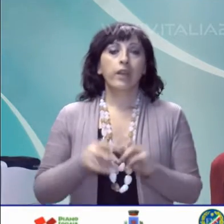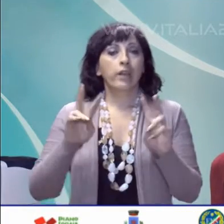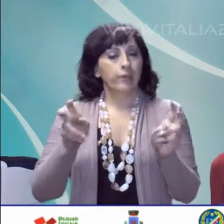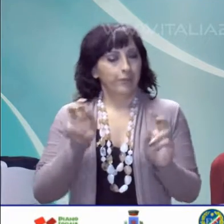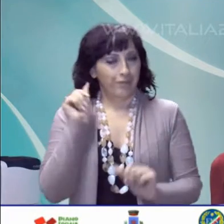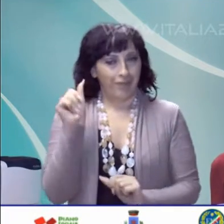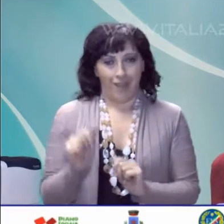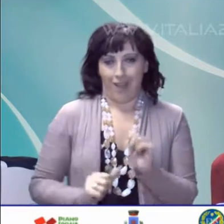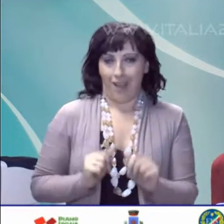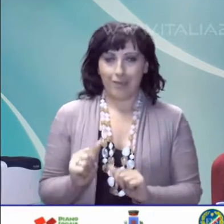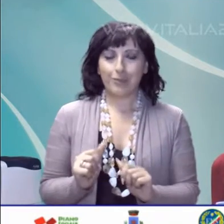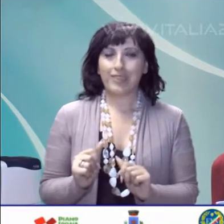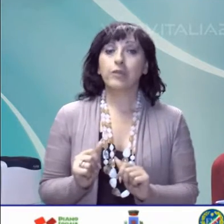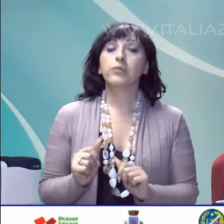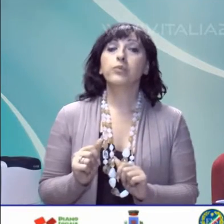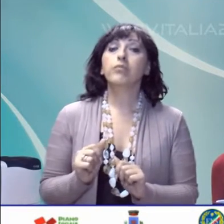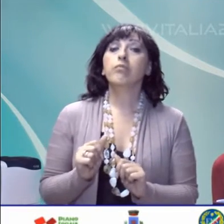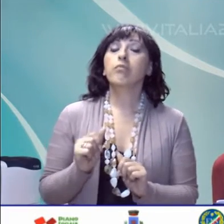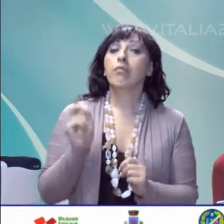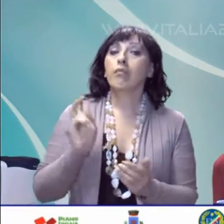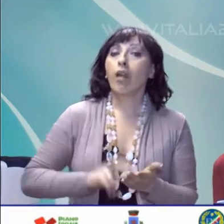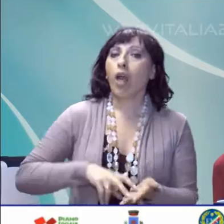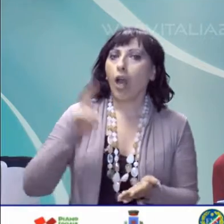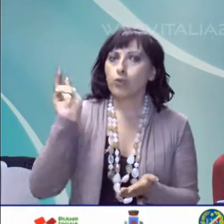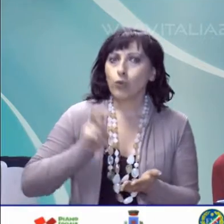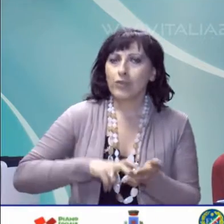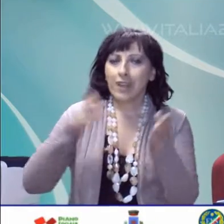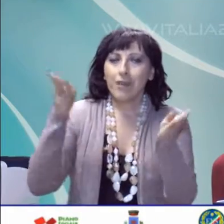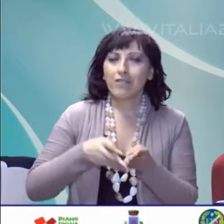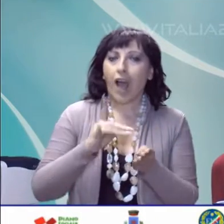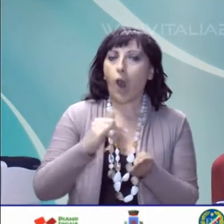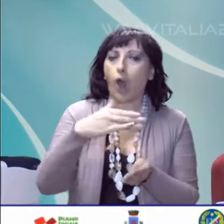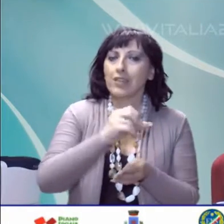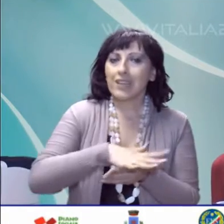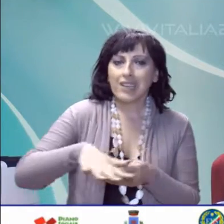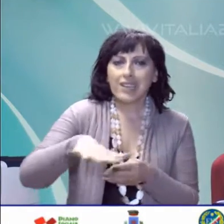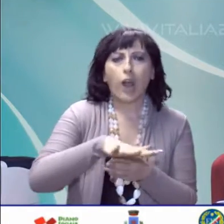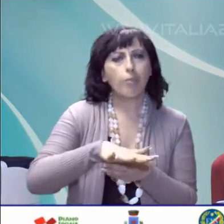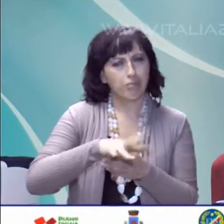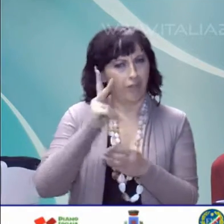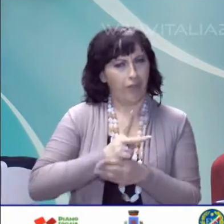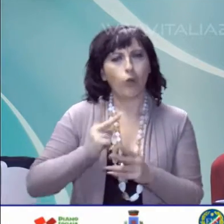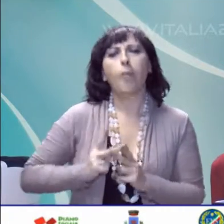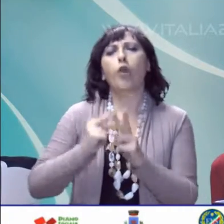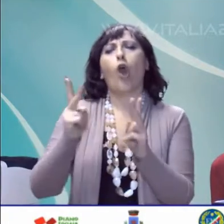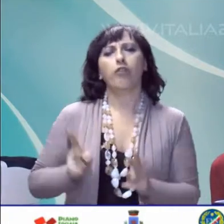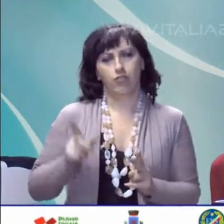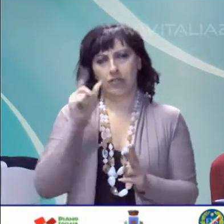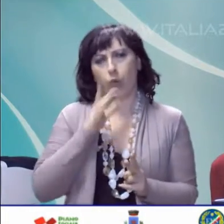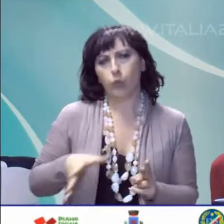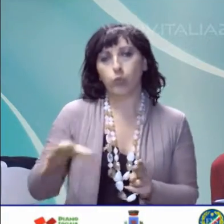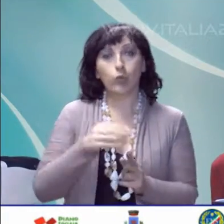Cambiamo decisamente argomento. Grande entusiasmo nel Vallo di Diano, ma un po' in tutta la provincia di Salerno, per